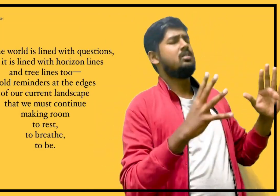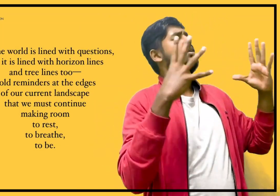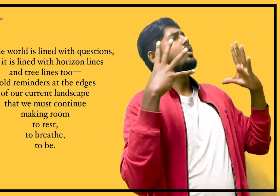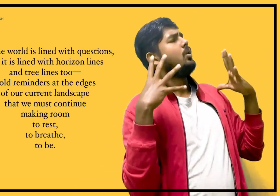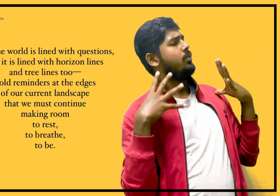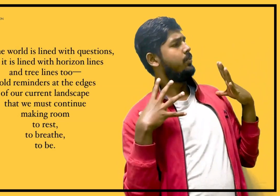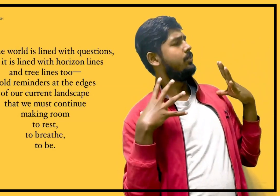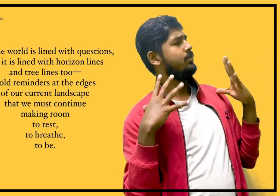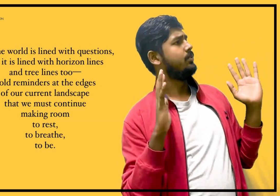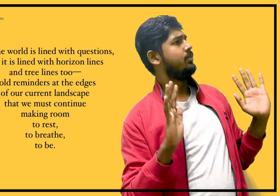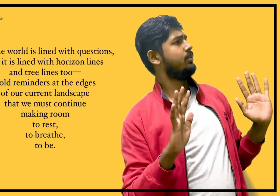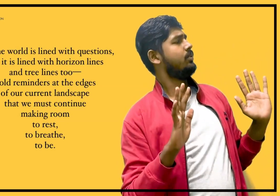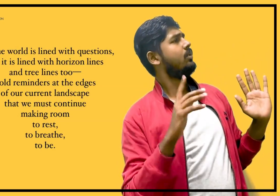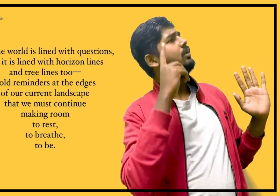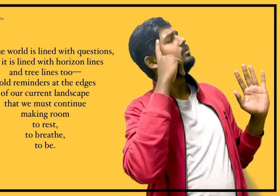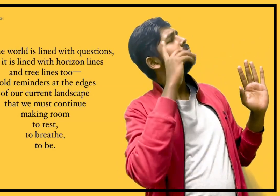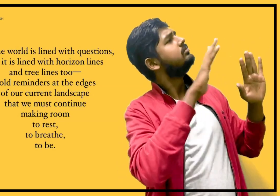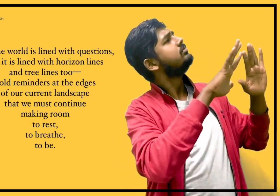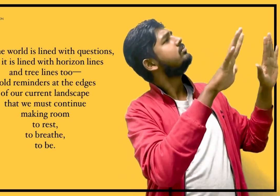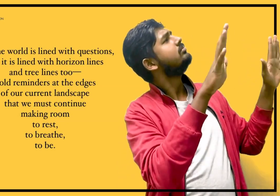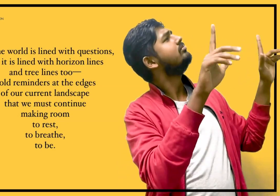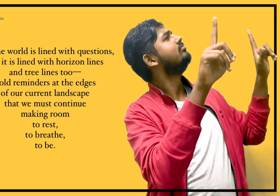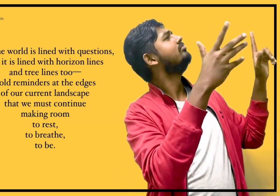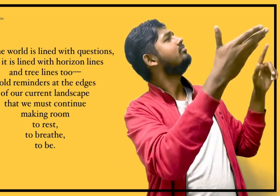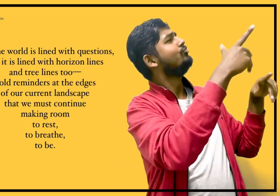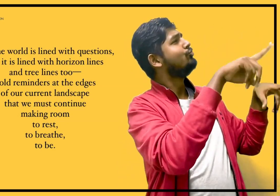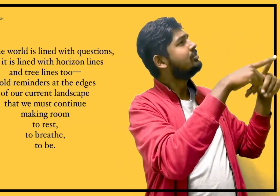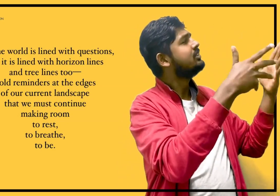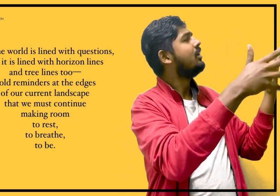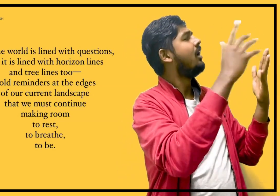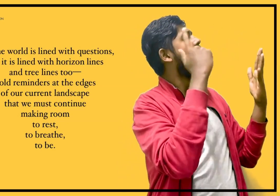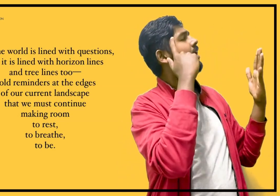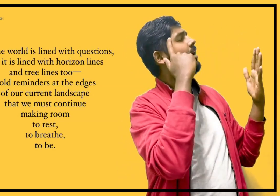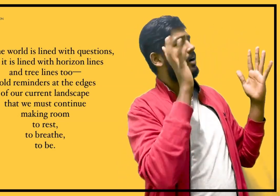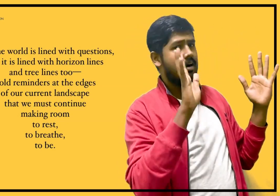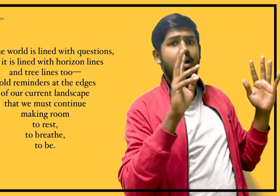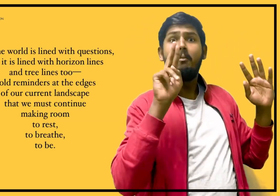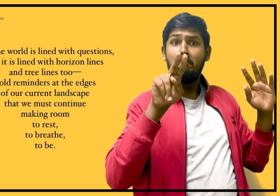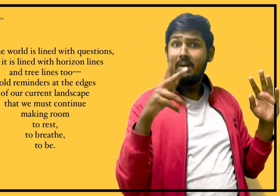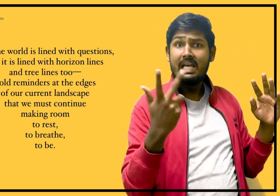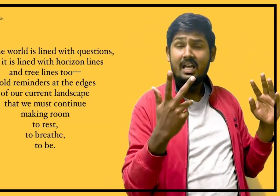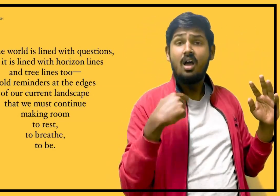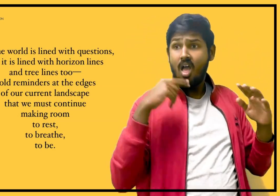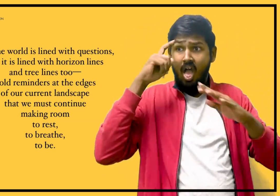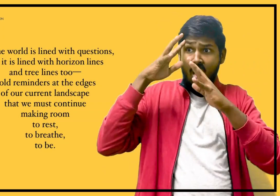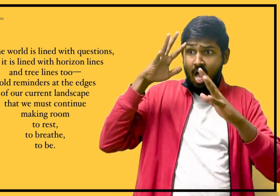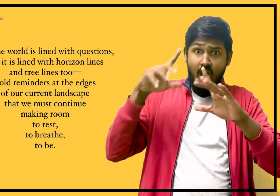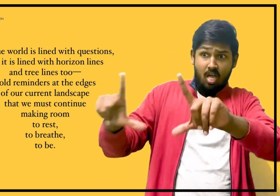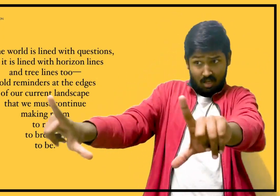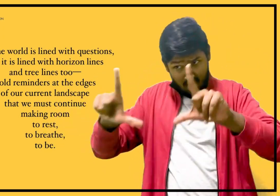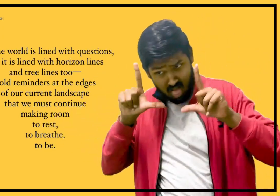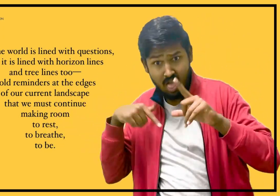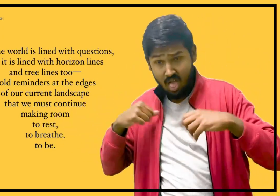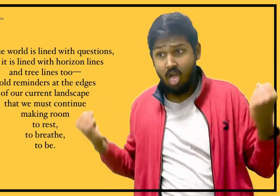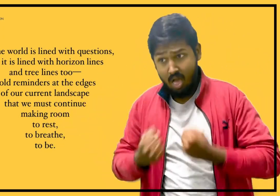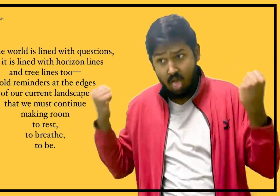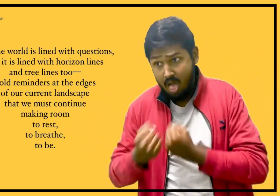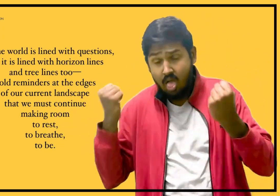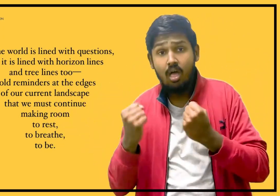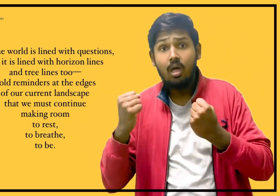लेकिन आप एक जगह आराम से बैठिए और शांतिपूर्वक सोचिए कि आपके आसपास क्या है। यह ज़रूरी नहीं